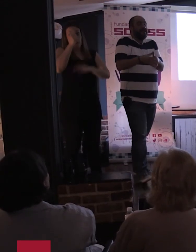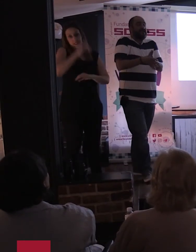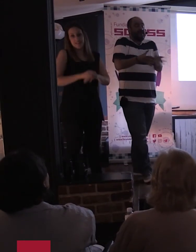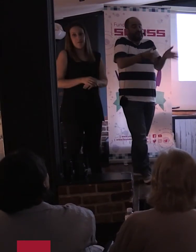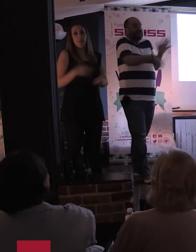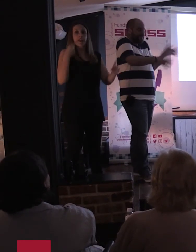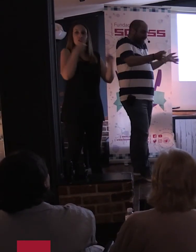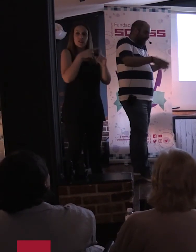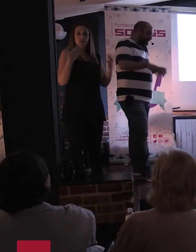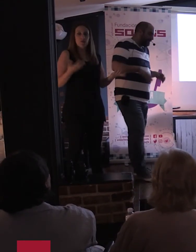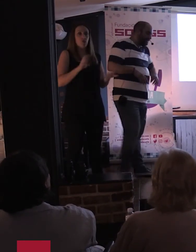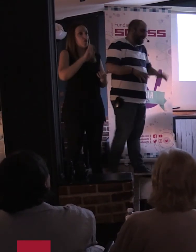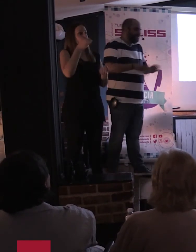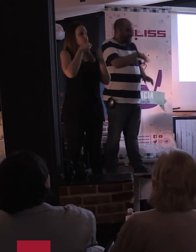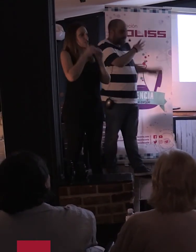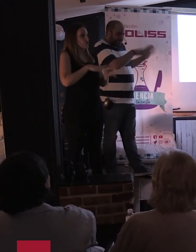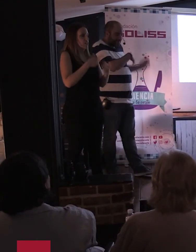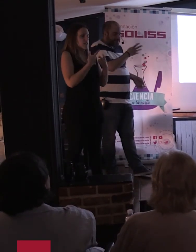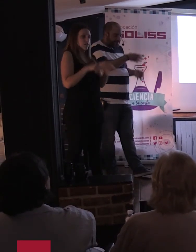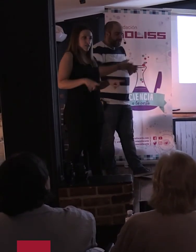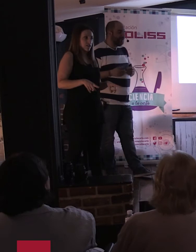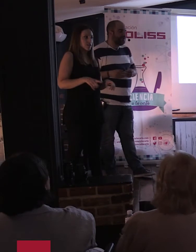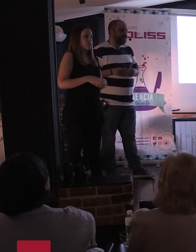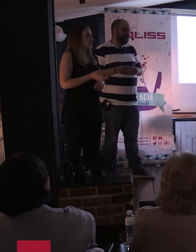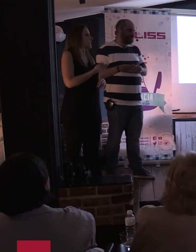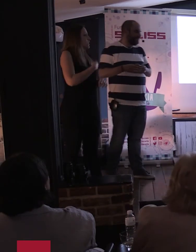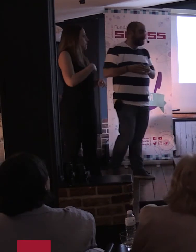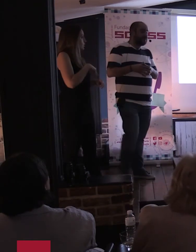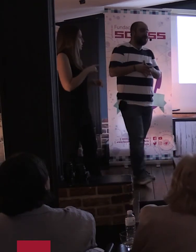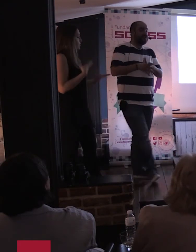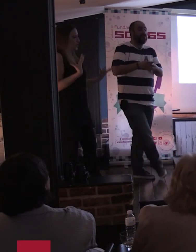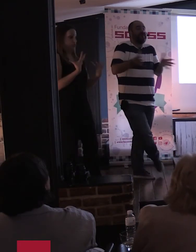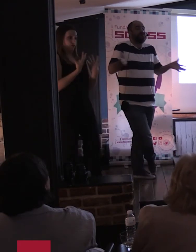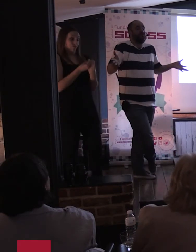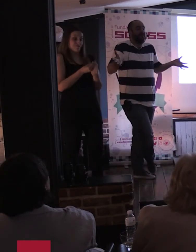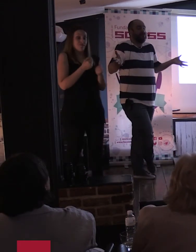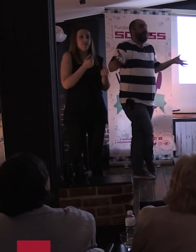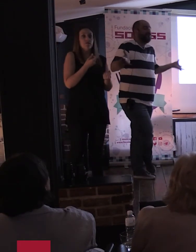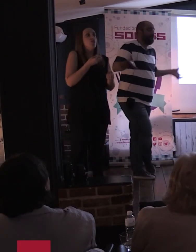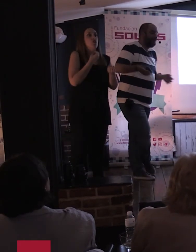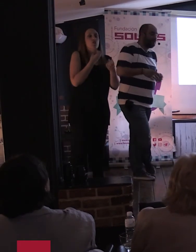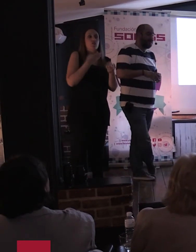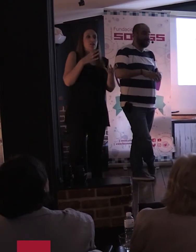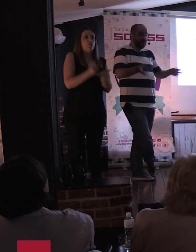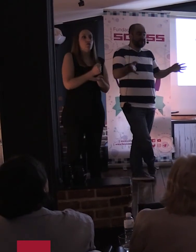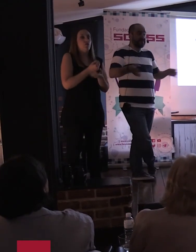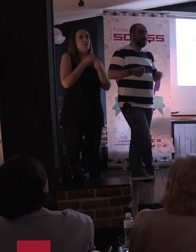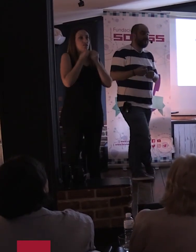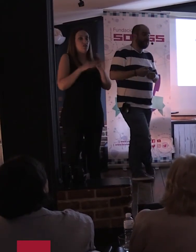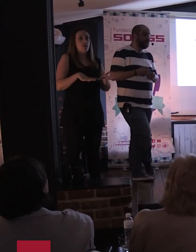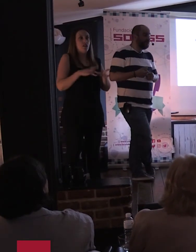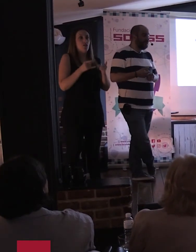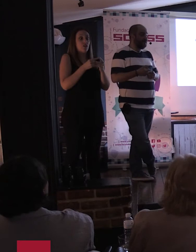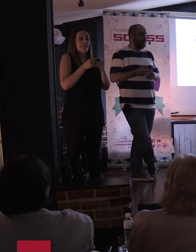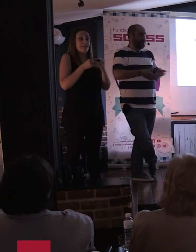La idea es otra historia completamente diferente que montamos también con los que hacemos estas cosas. Lo que hacemos es contar toda la historia del electromagnetismo con experimentos